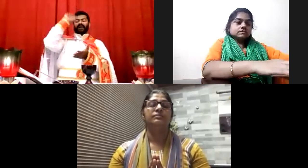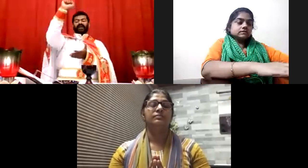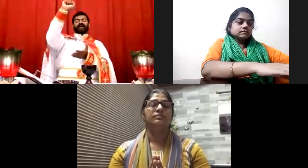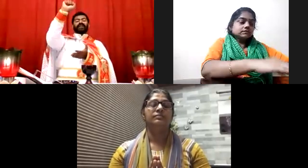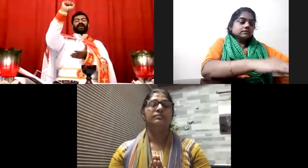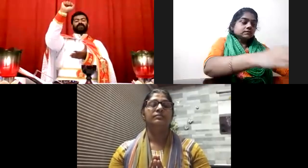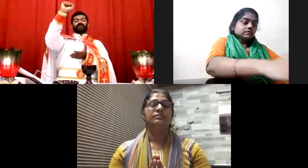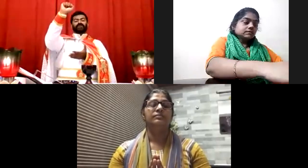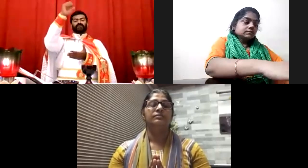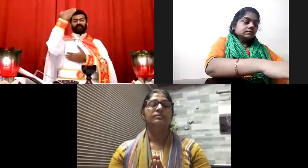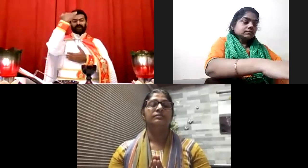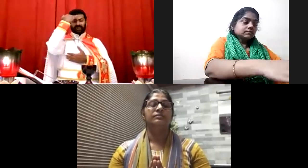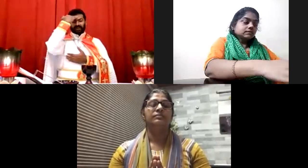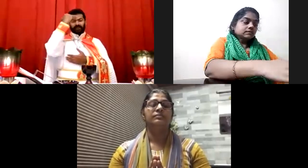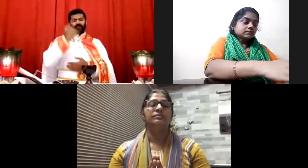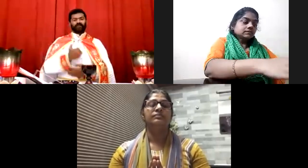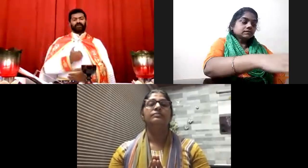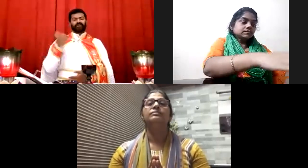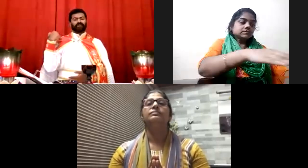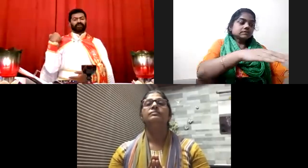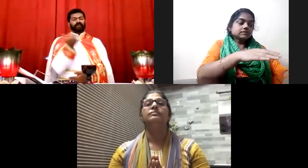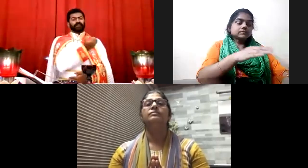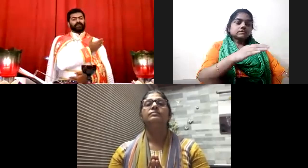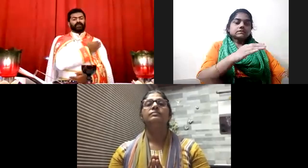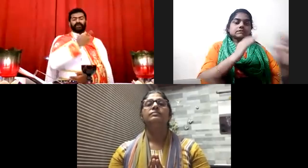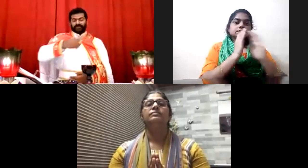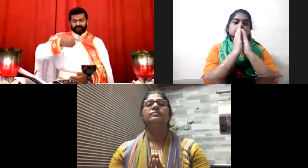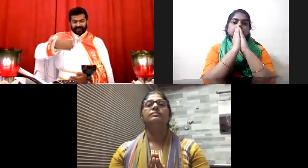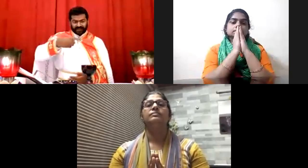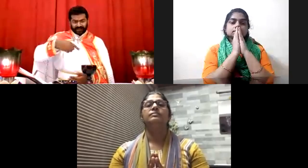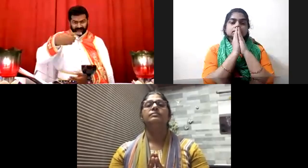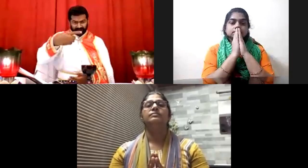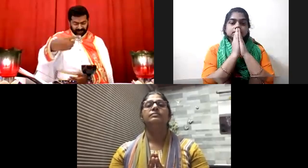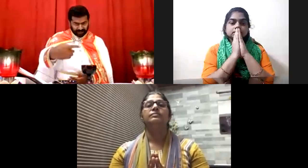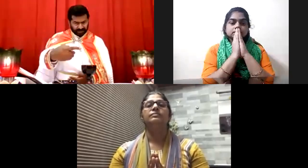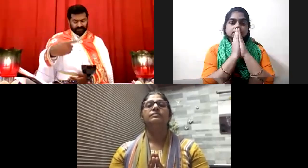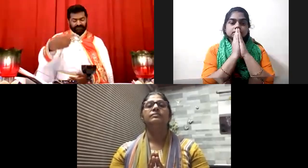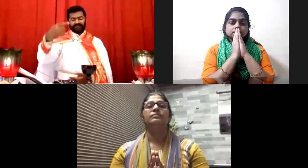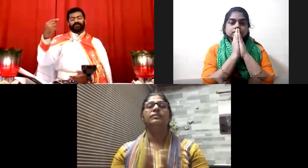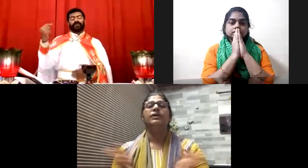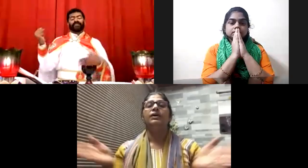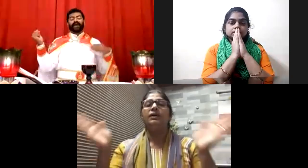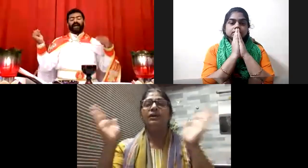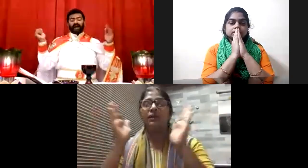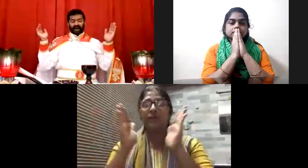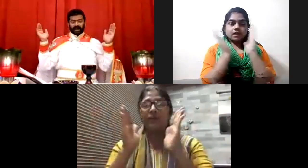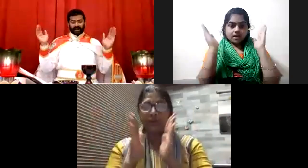അധികാരവും അങ്ങയുടേതാവുന്നു, ഇപ്പോഴും എപ്പോഴും എന്നേക്കും.